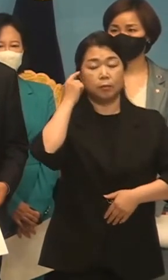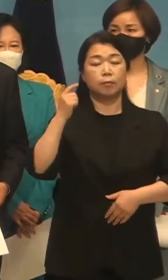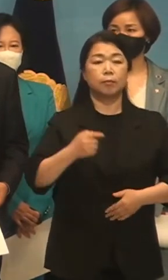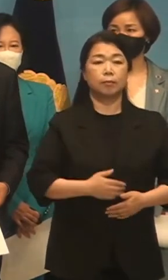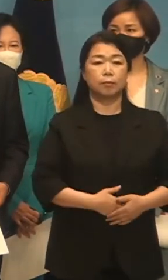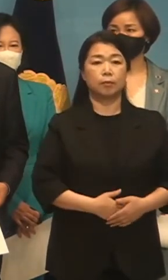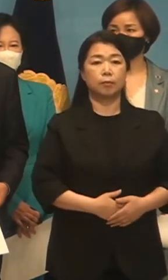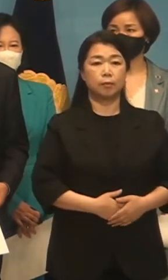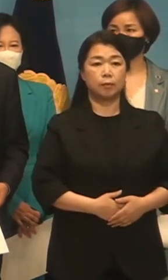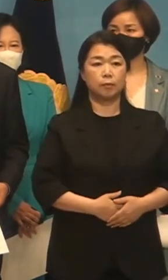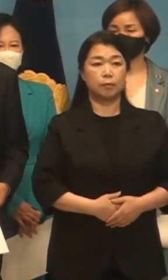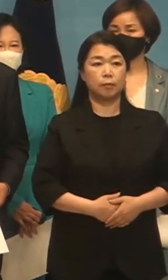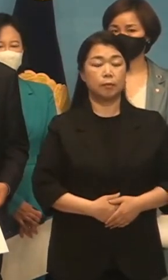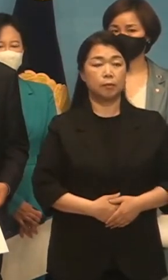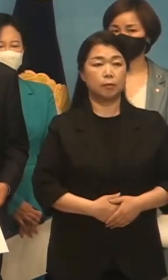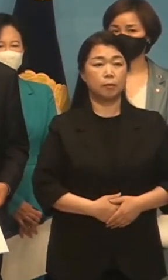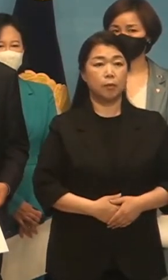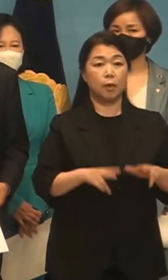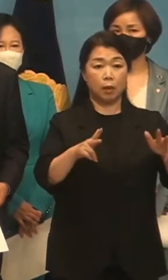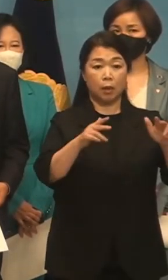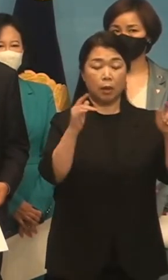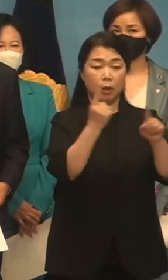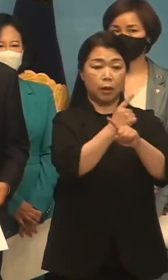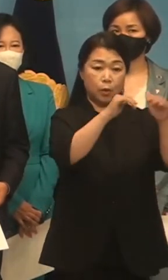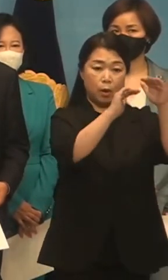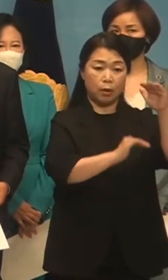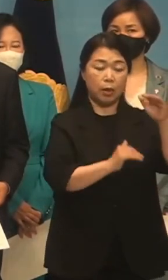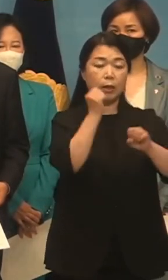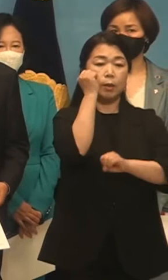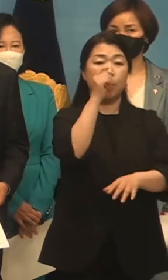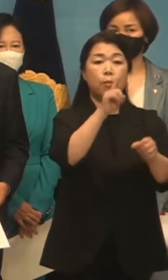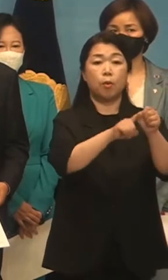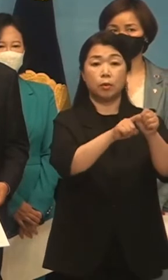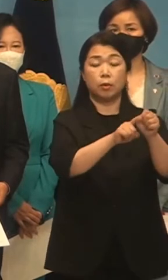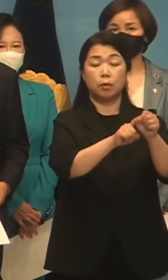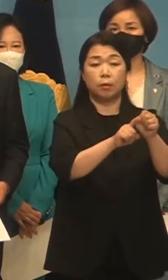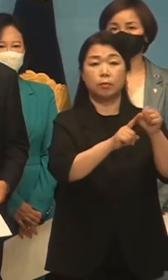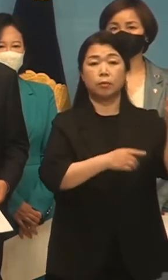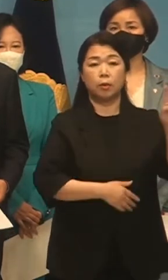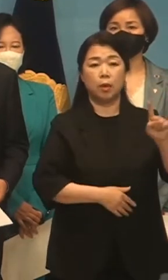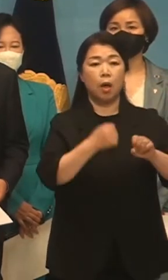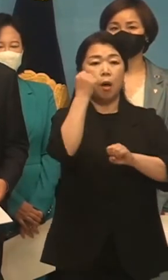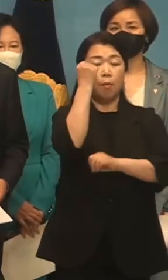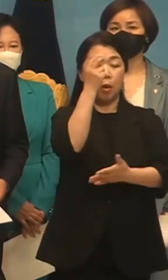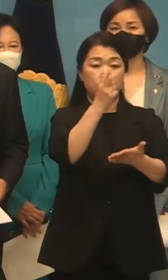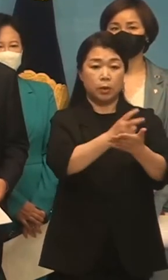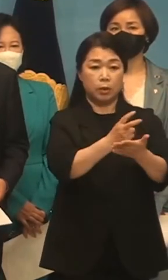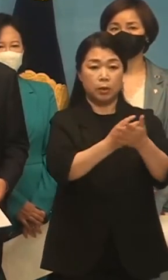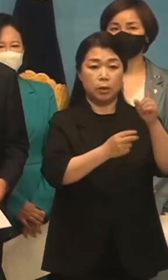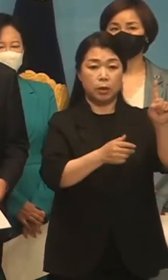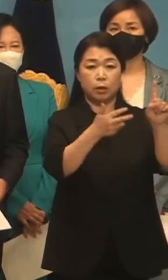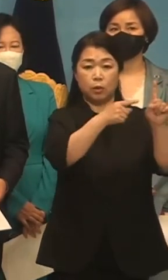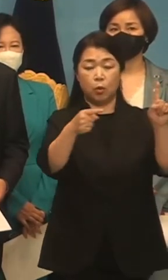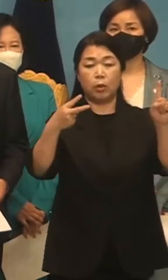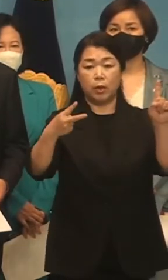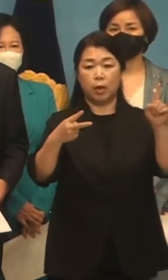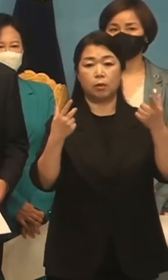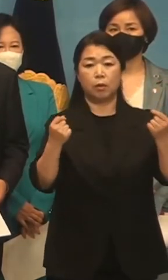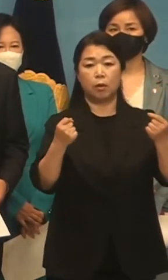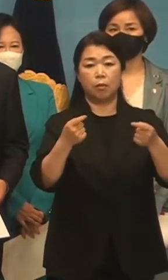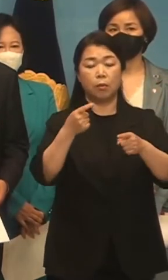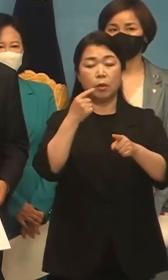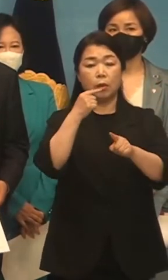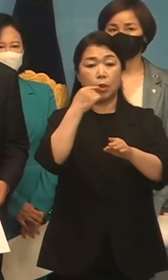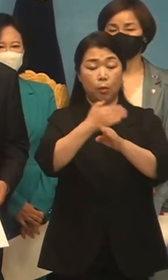생각입니다. 이 개정안의 취지는 헌법 1조 2항처럼